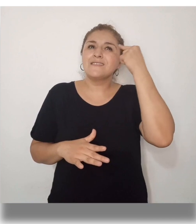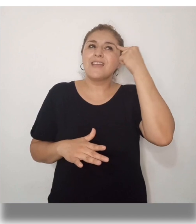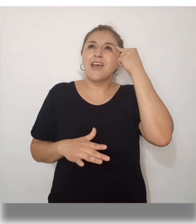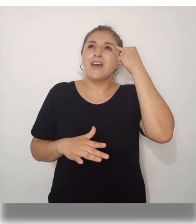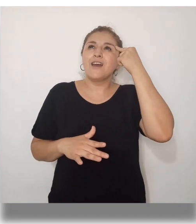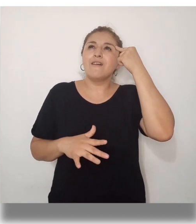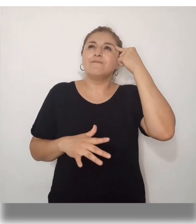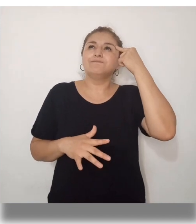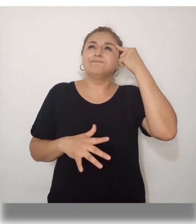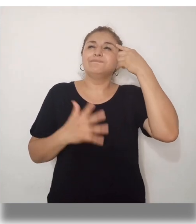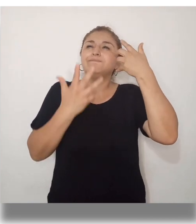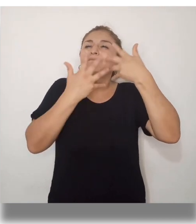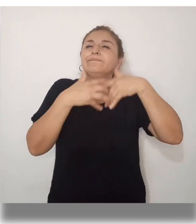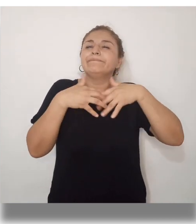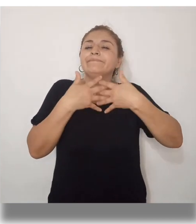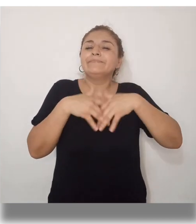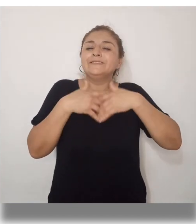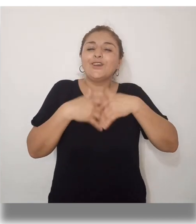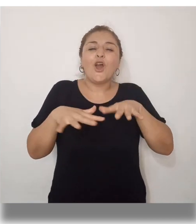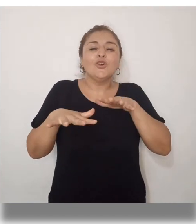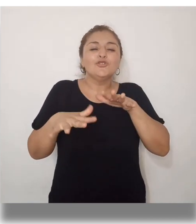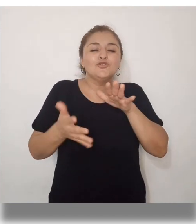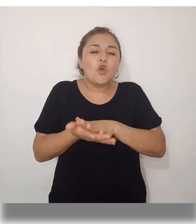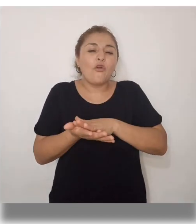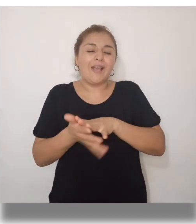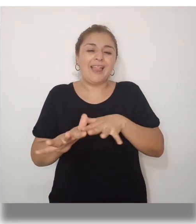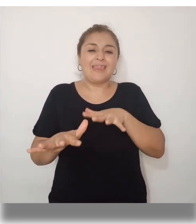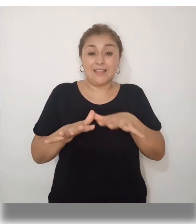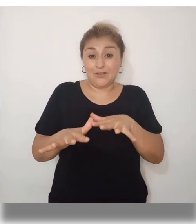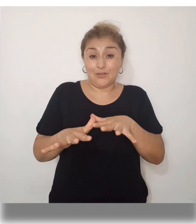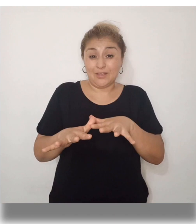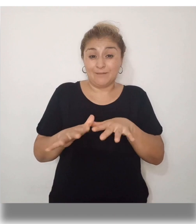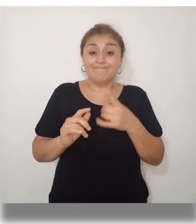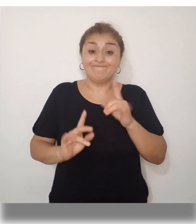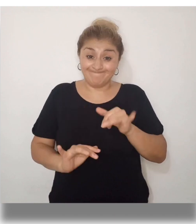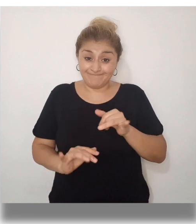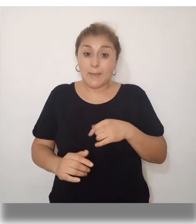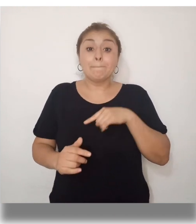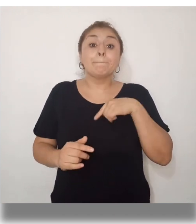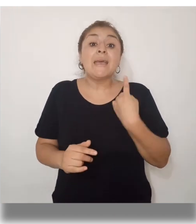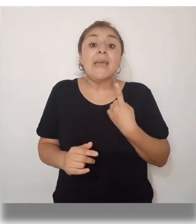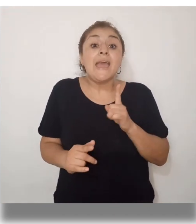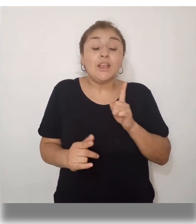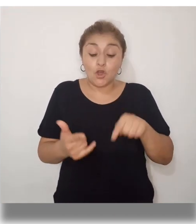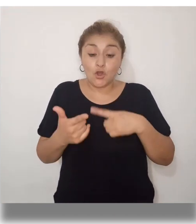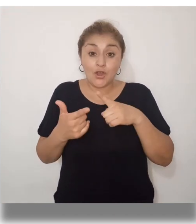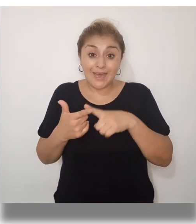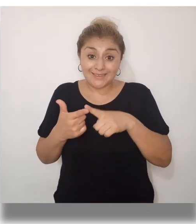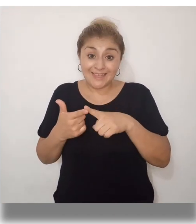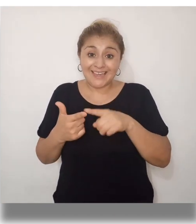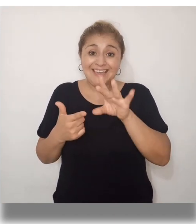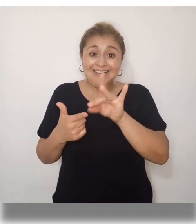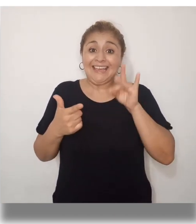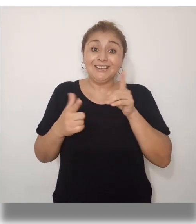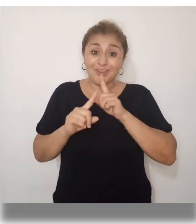recalcular la dirección que hemos tomado Pero hay otra soledad la soledad que no es